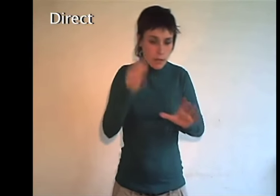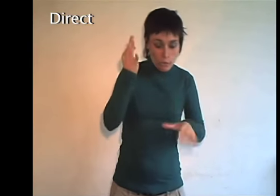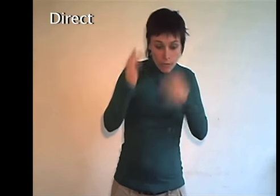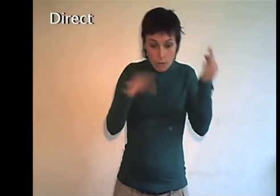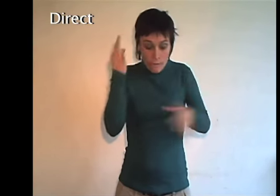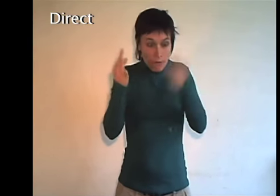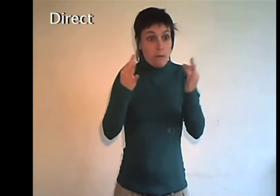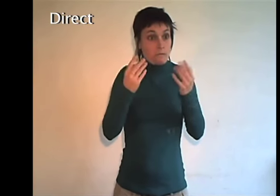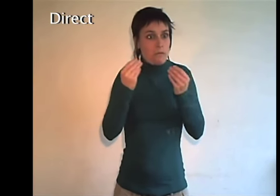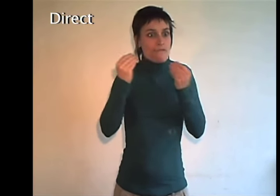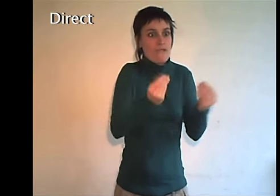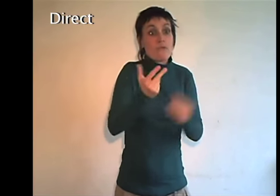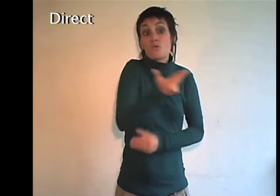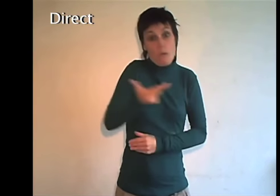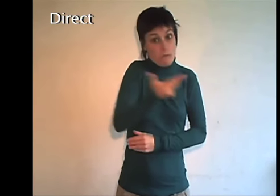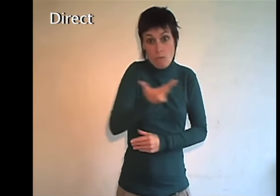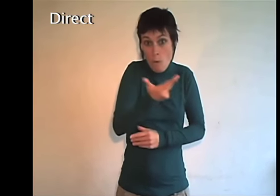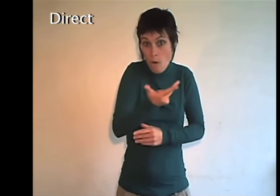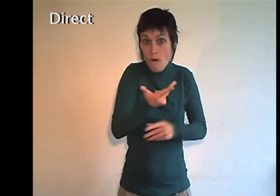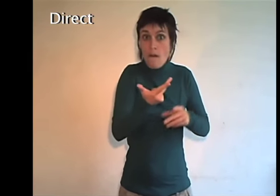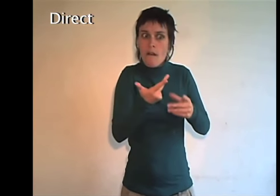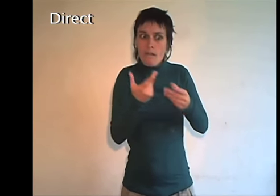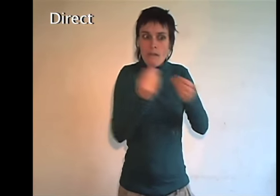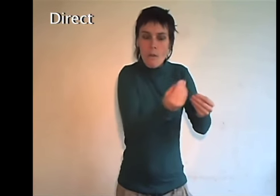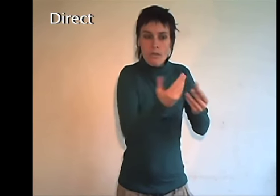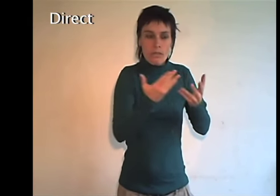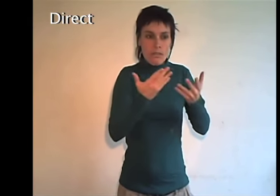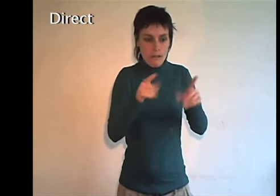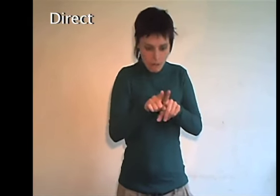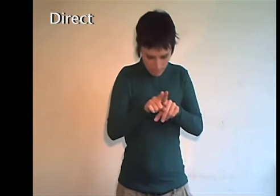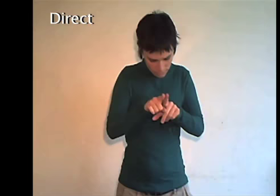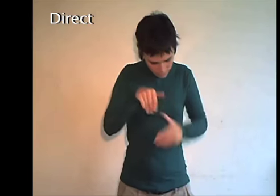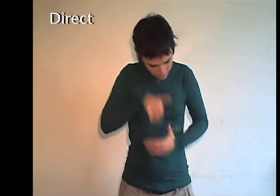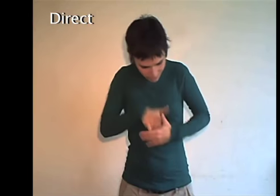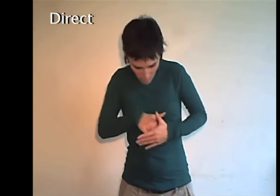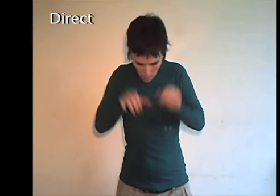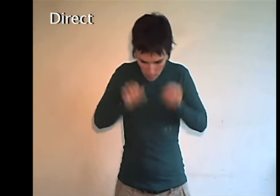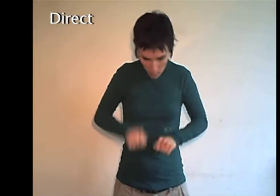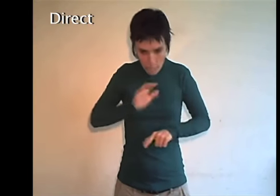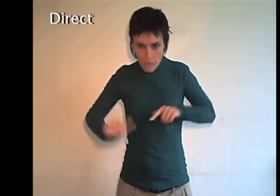sourde, vous avez permis à Jacques, à Patrick, à Janine, pour des raisons différentes,